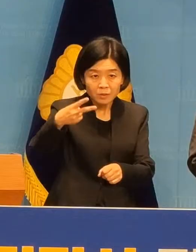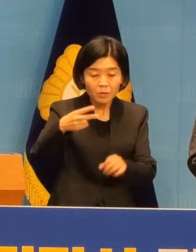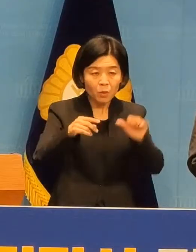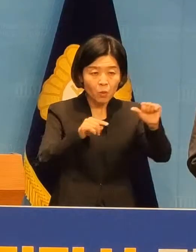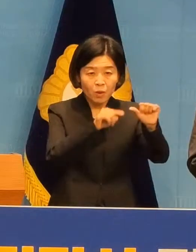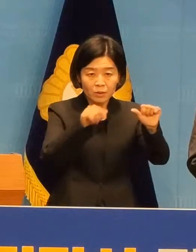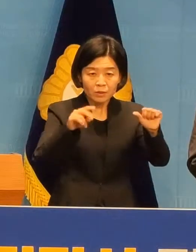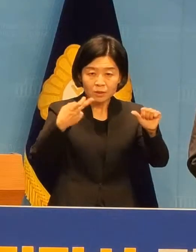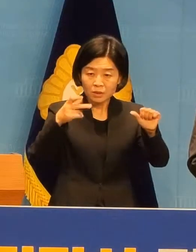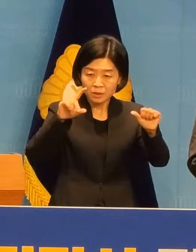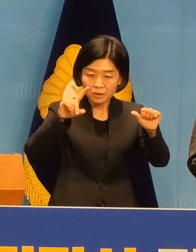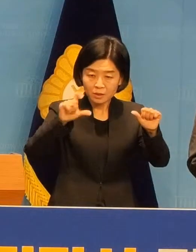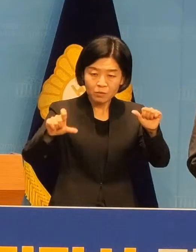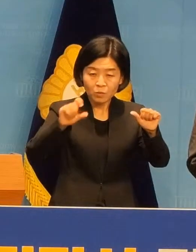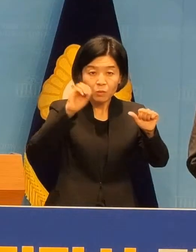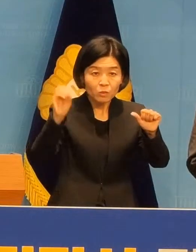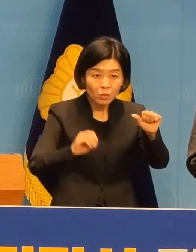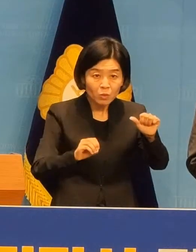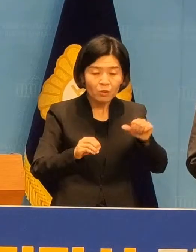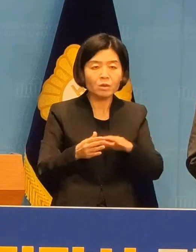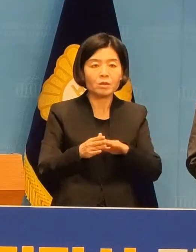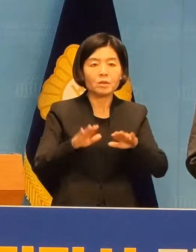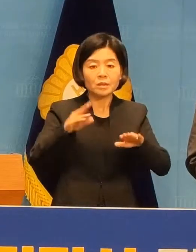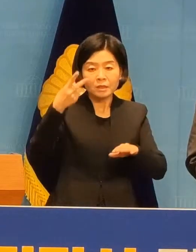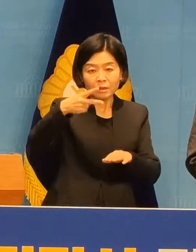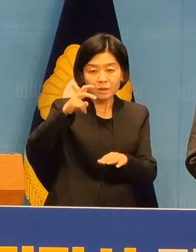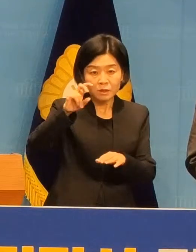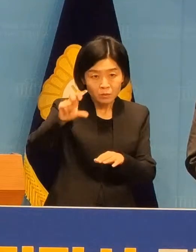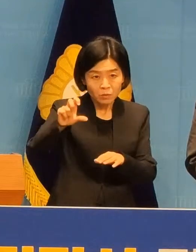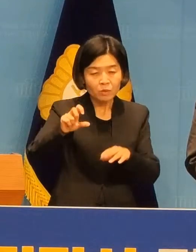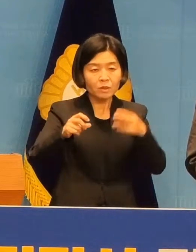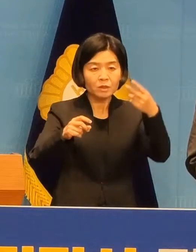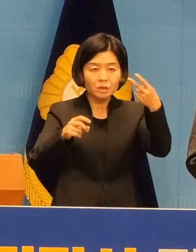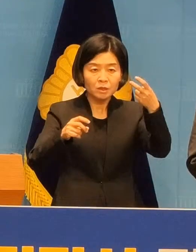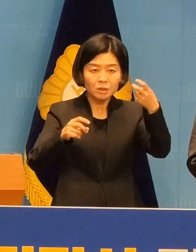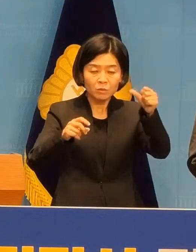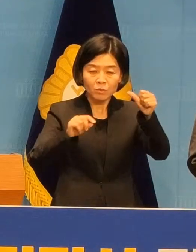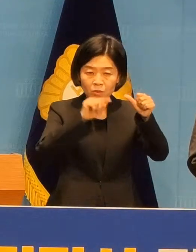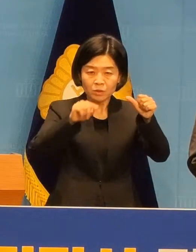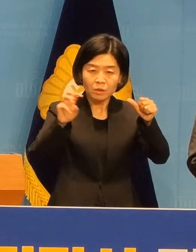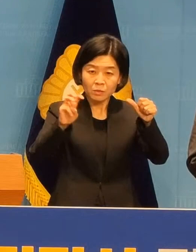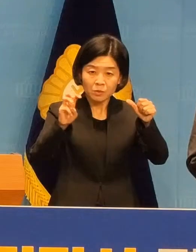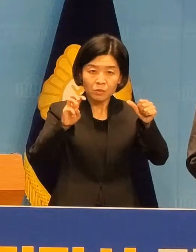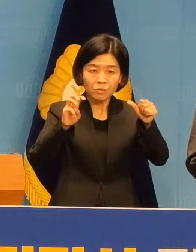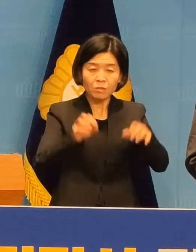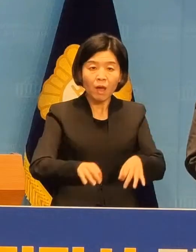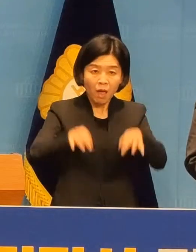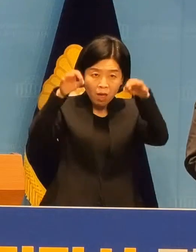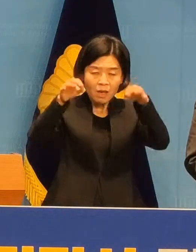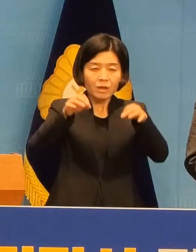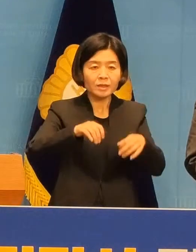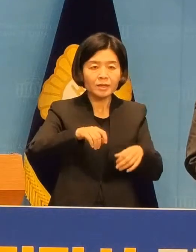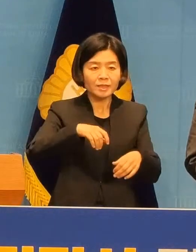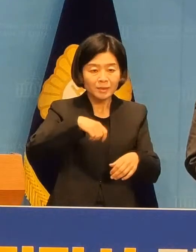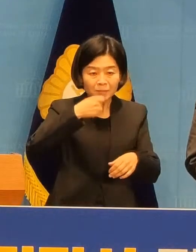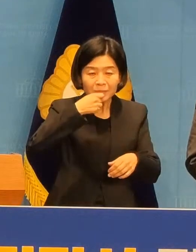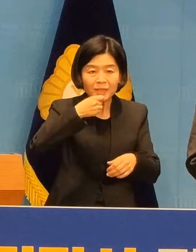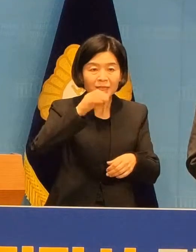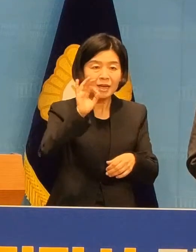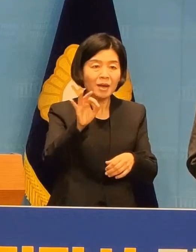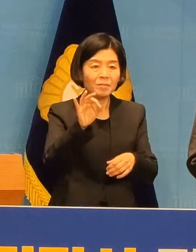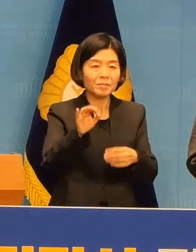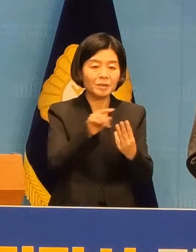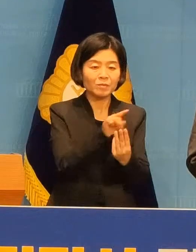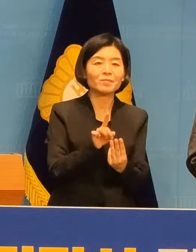15% 수준에서 2025년 25에서 30%까지 상승해 음식값의 약 3분의 1이